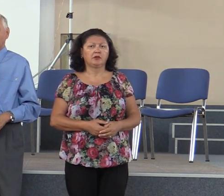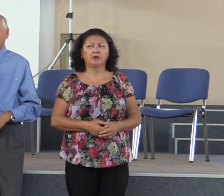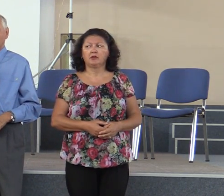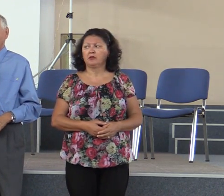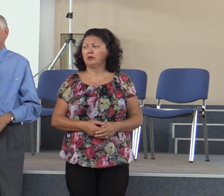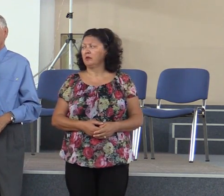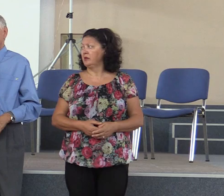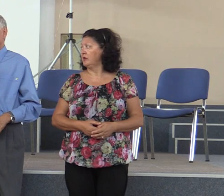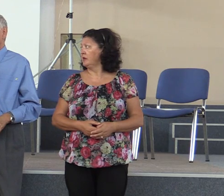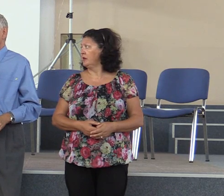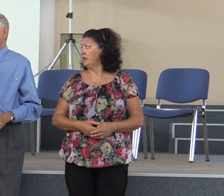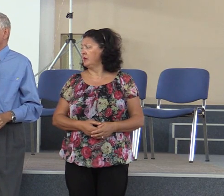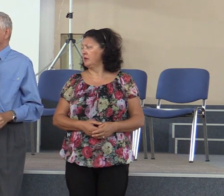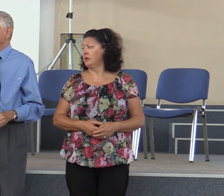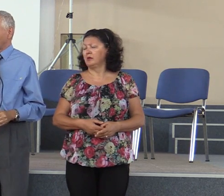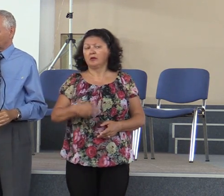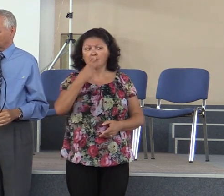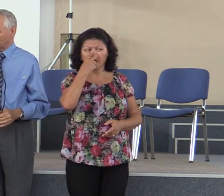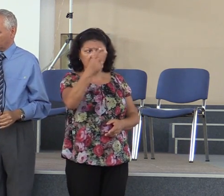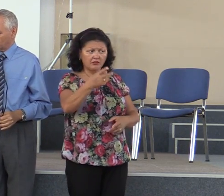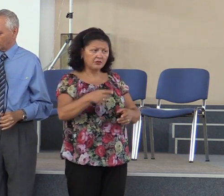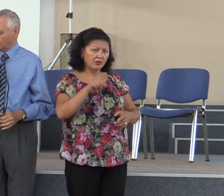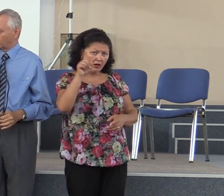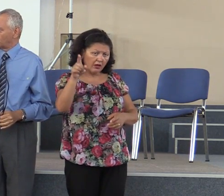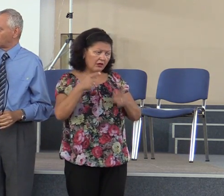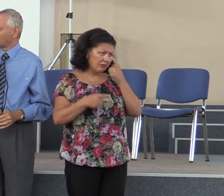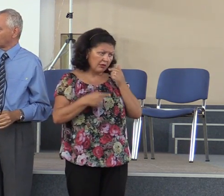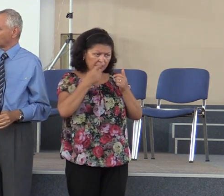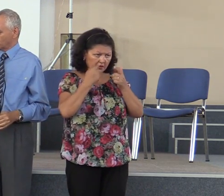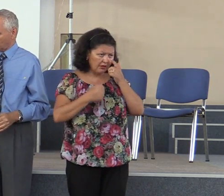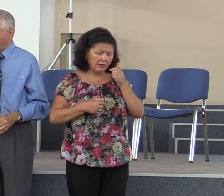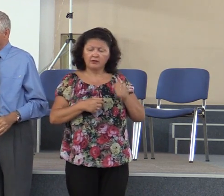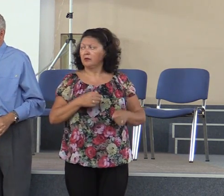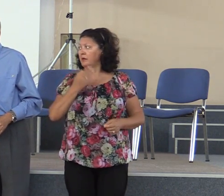he was crying. Și am văzut că el plângea. Lady.